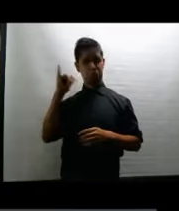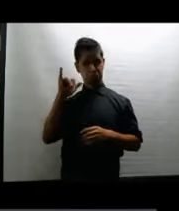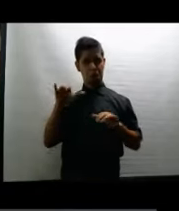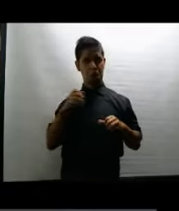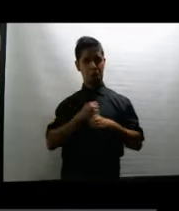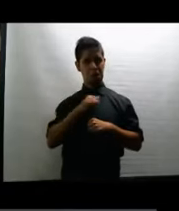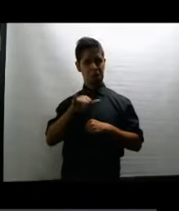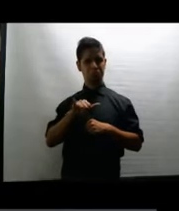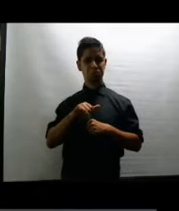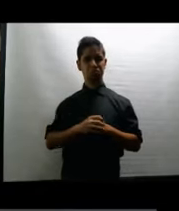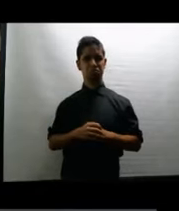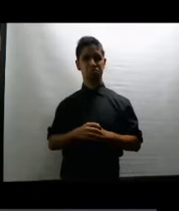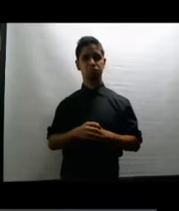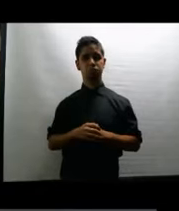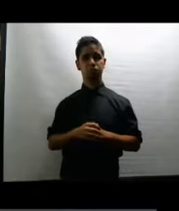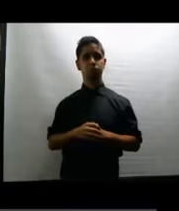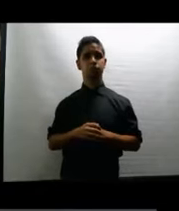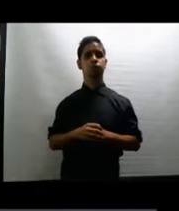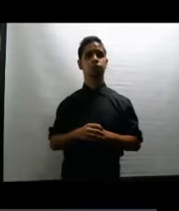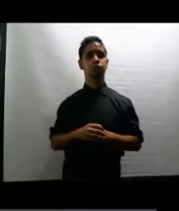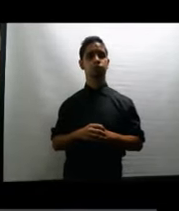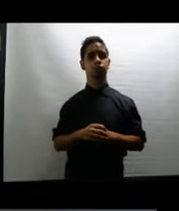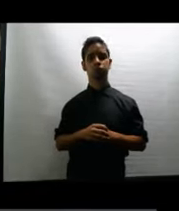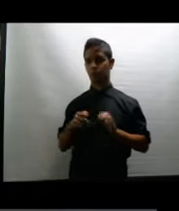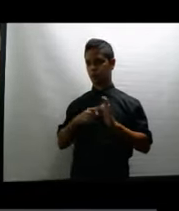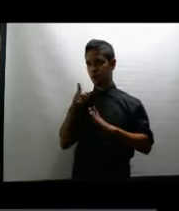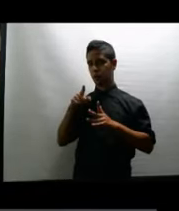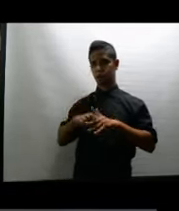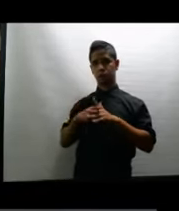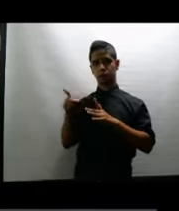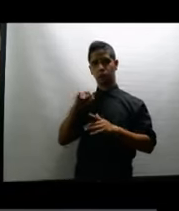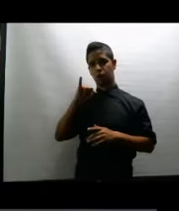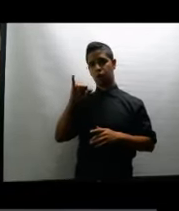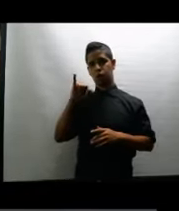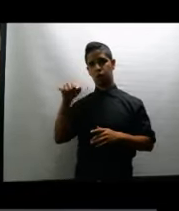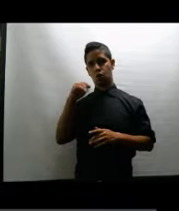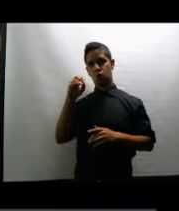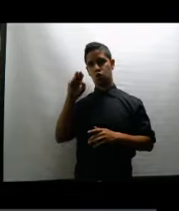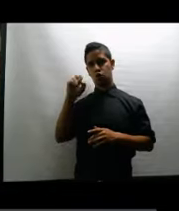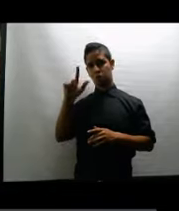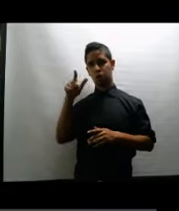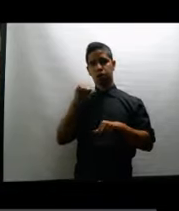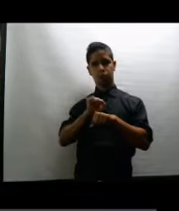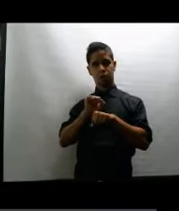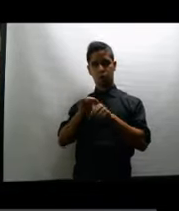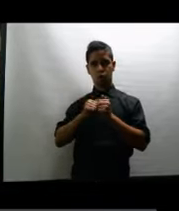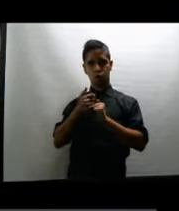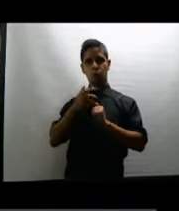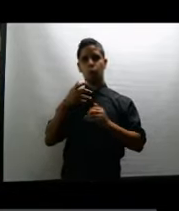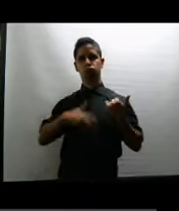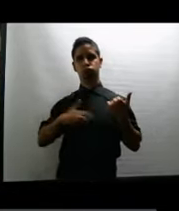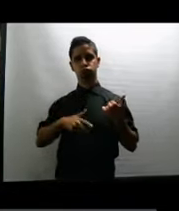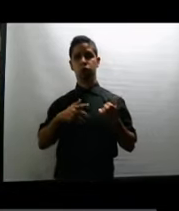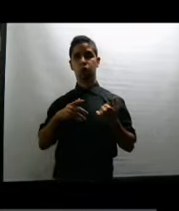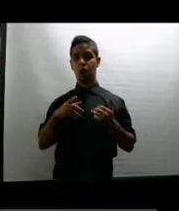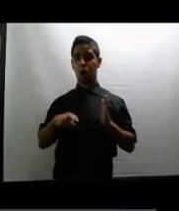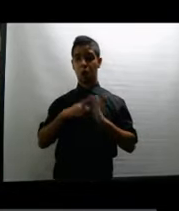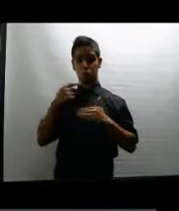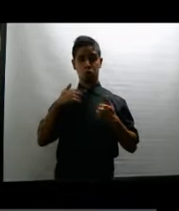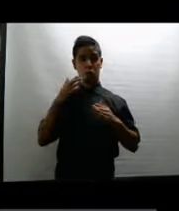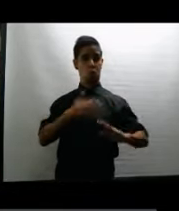Por eso ahí es que entra Yomel en el trabajo de la composición. Uh-huh. A veces yo les propongo a él canciones